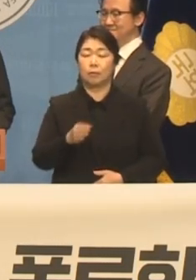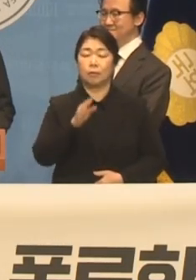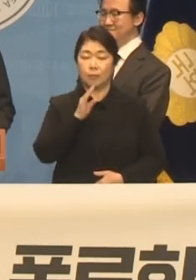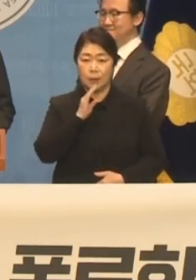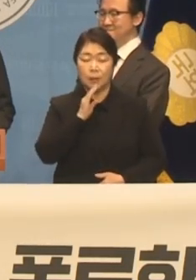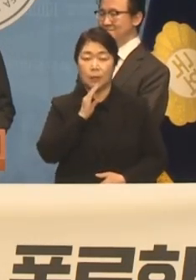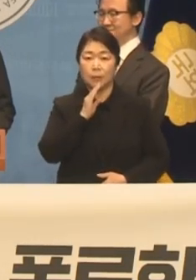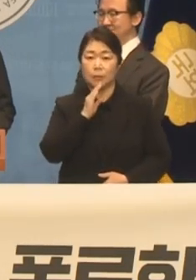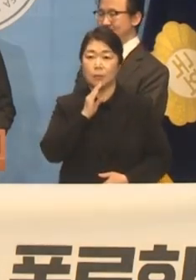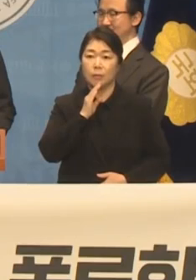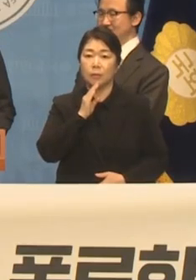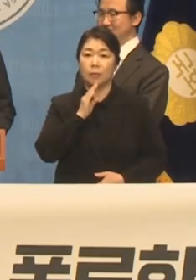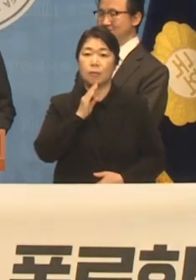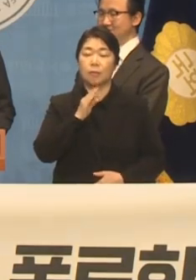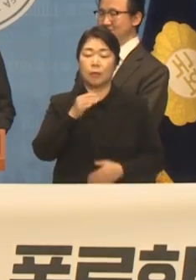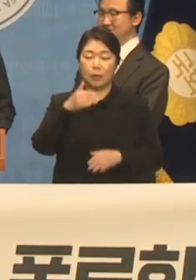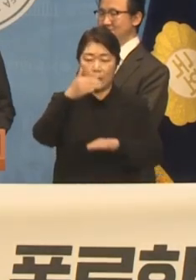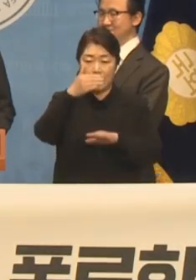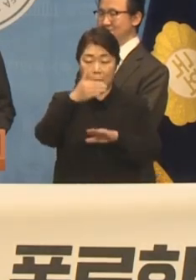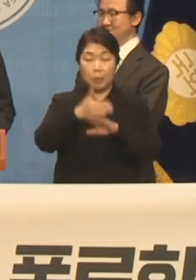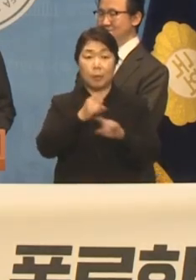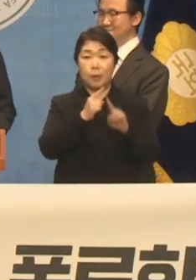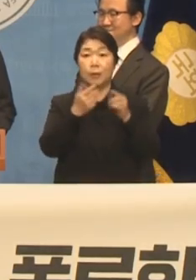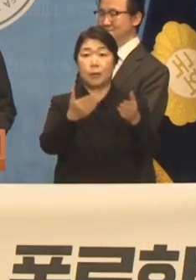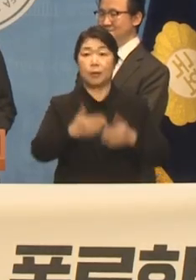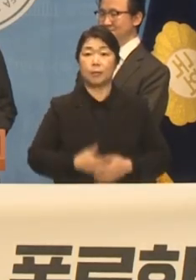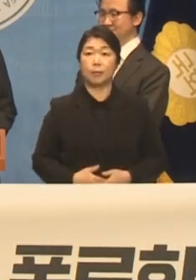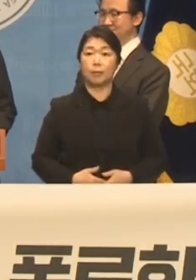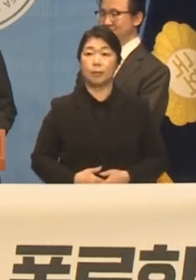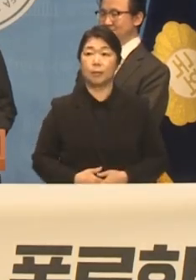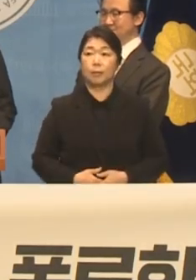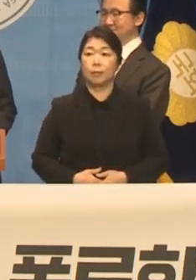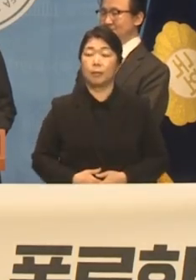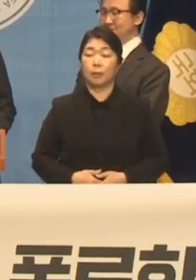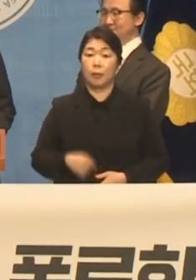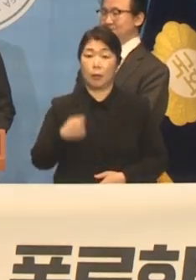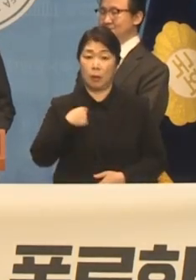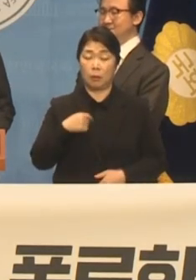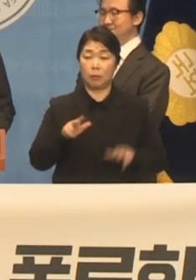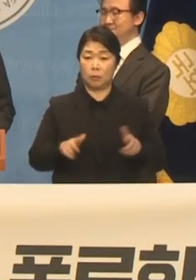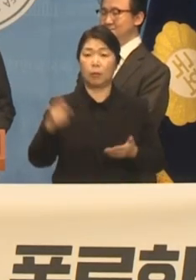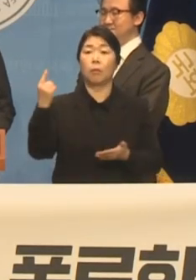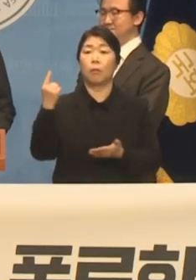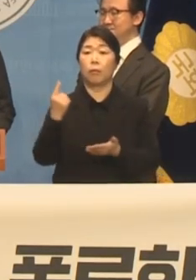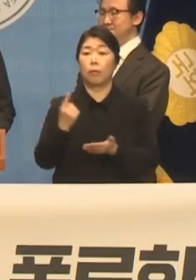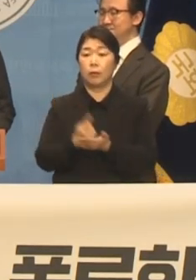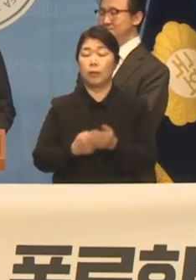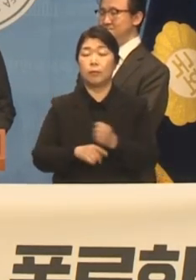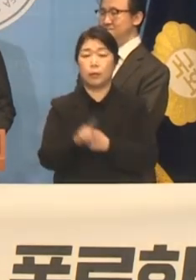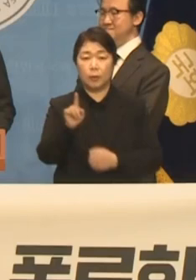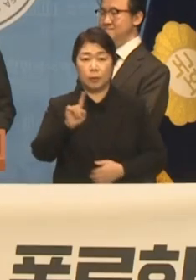여러분께에 고개수 감사의 말씀드립니다 제가이 자리에 선 것은